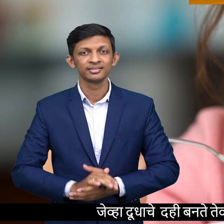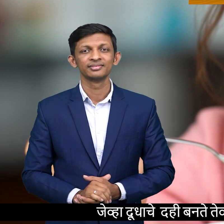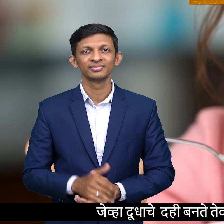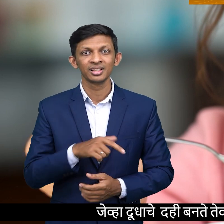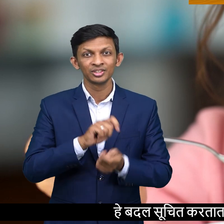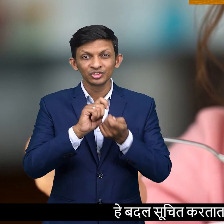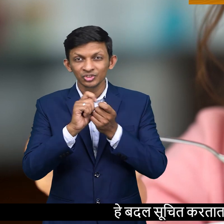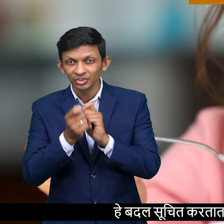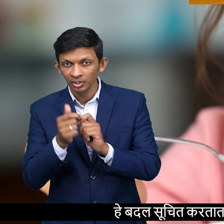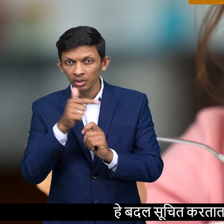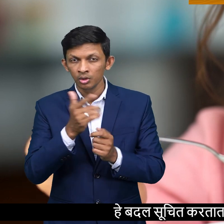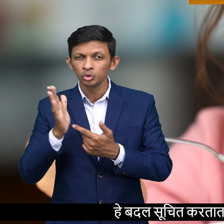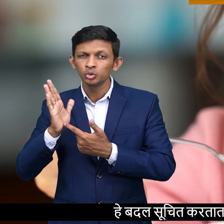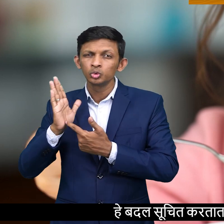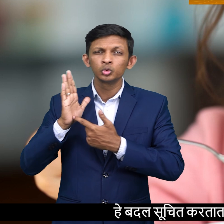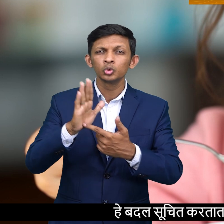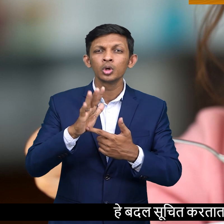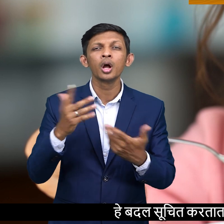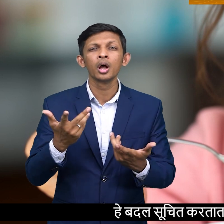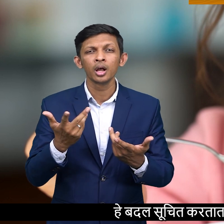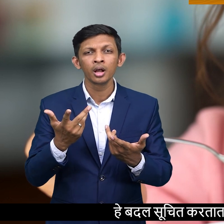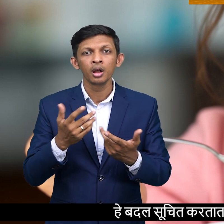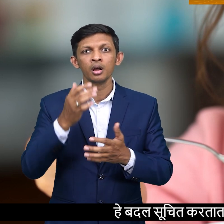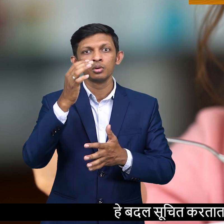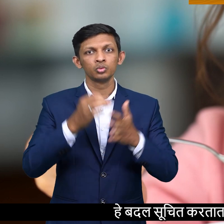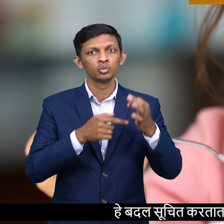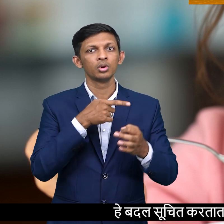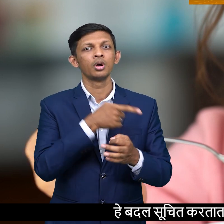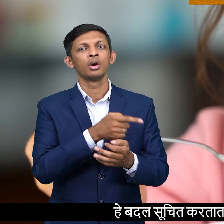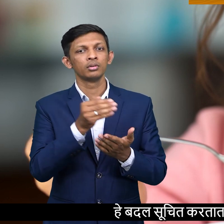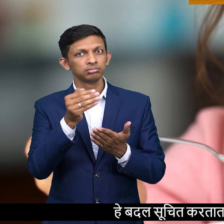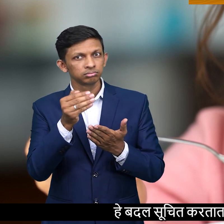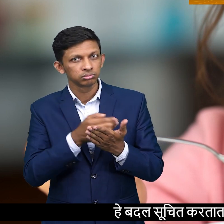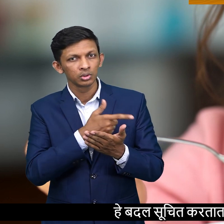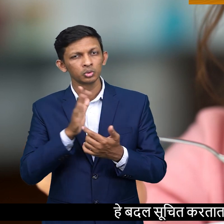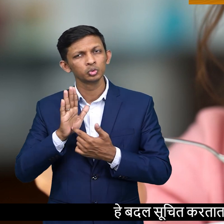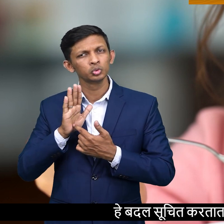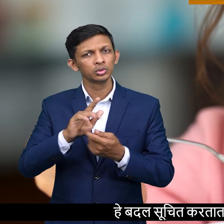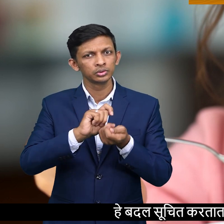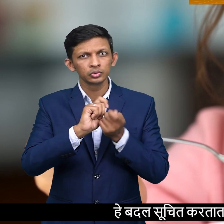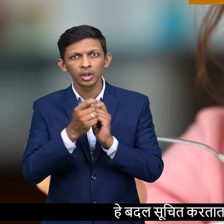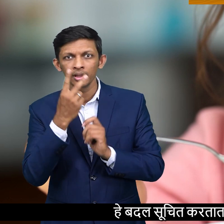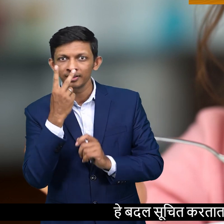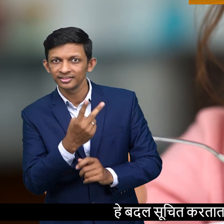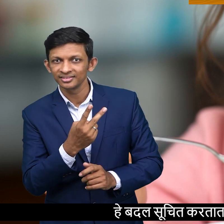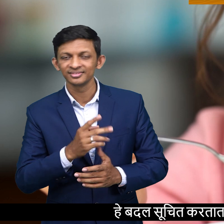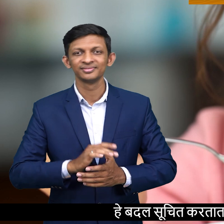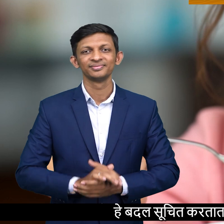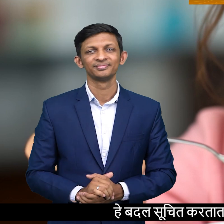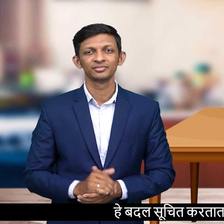होतात. हे बदल सूचित करतात की दुधापासून दह्यात रूपांतर झाले आहे.